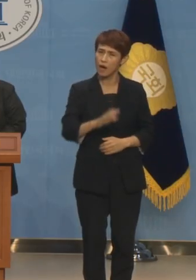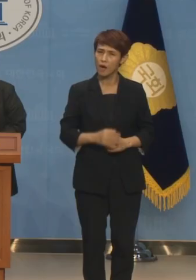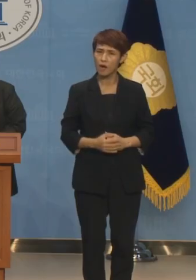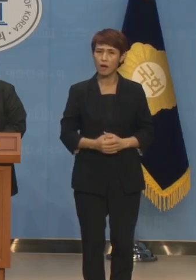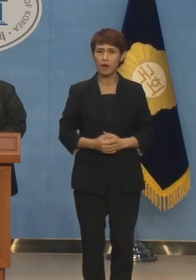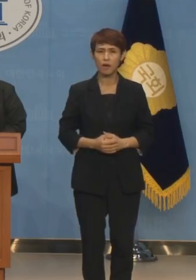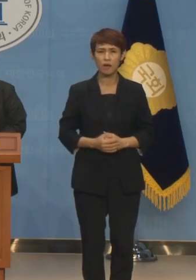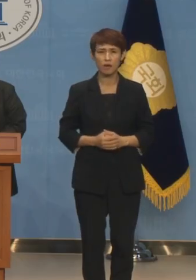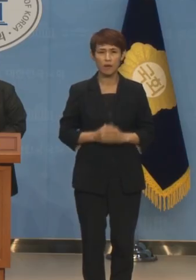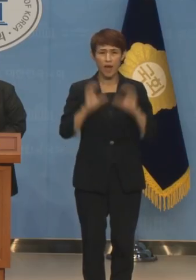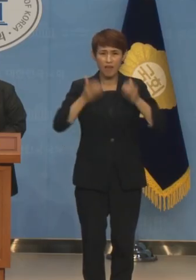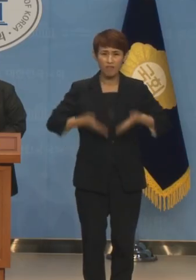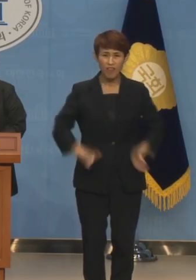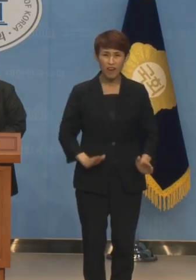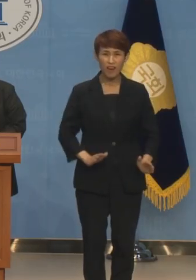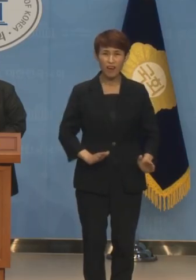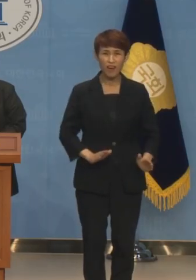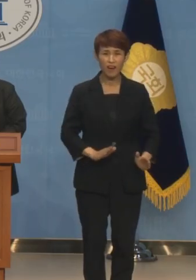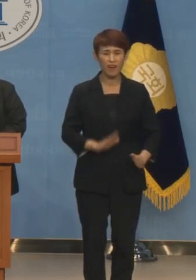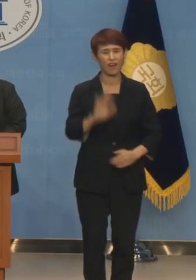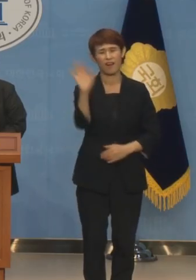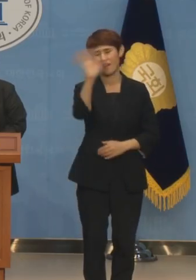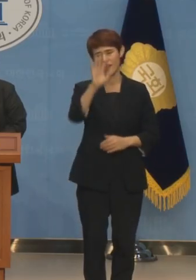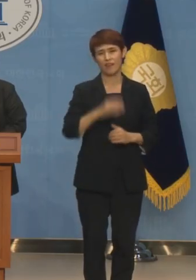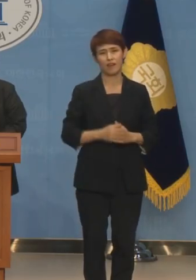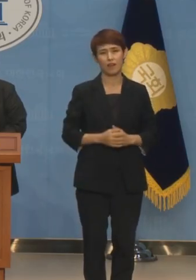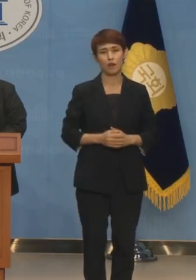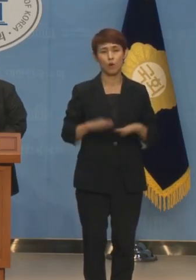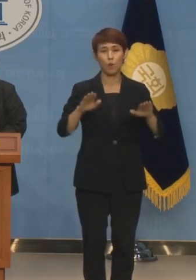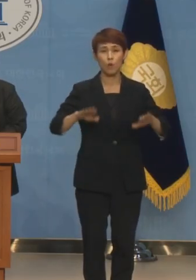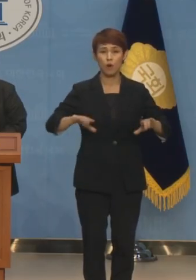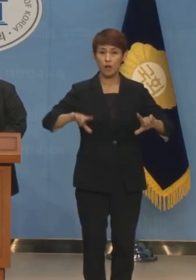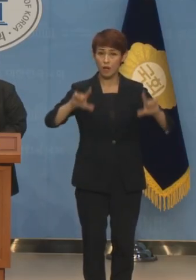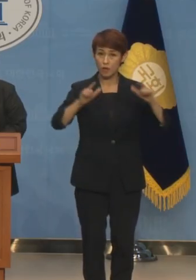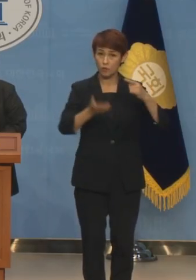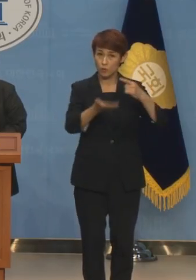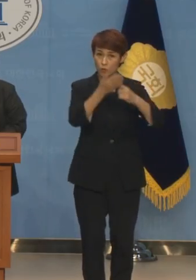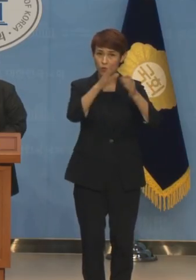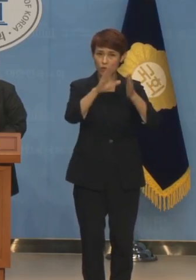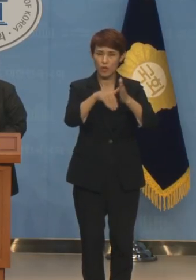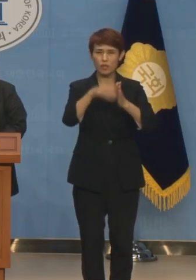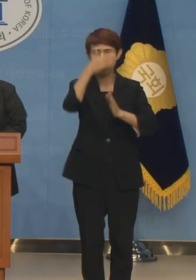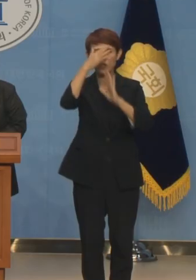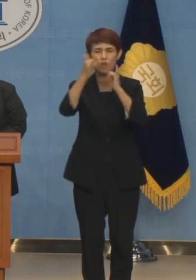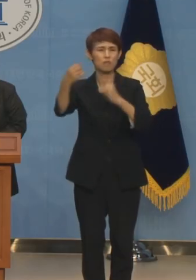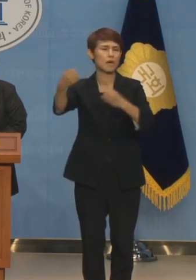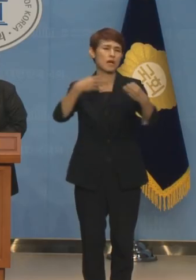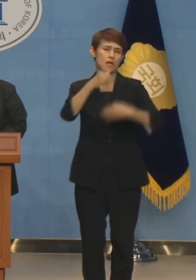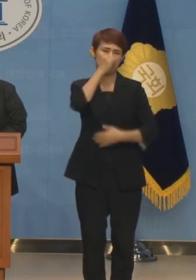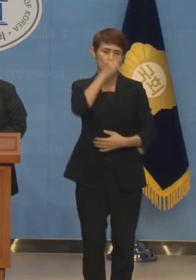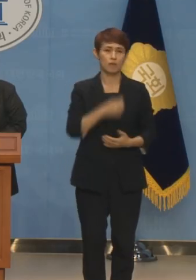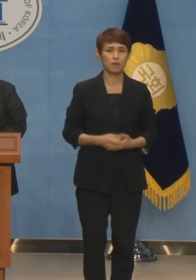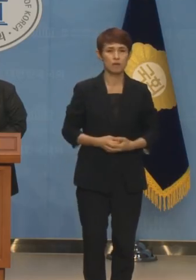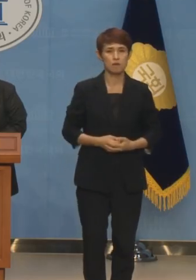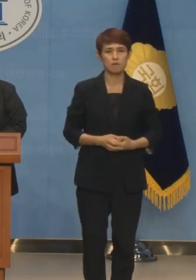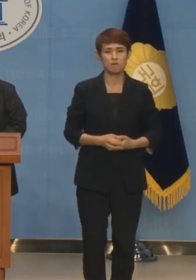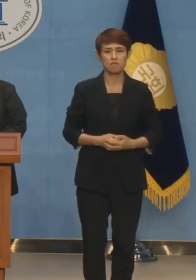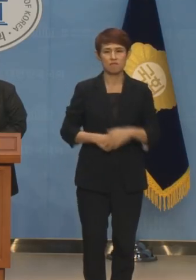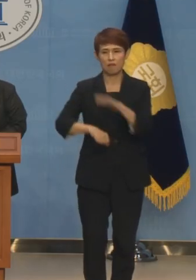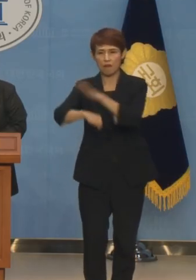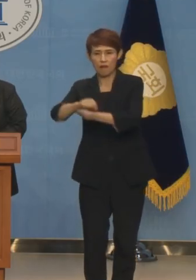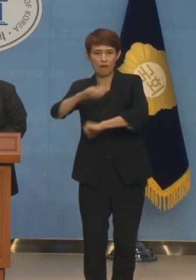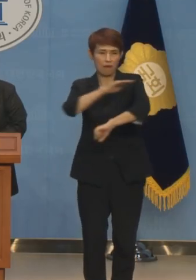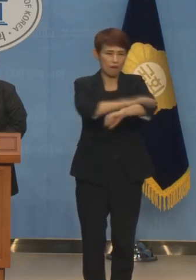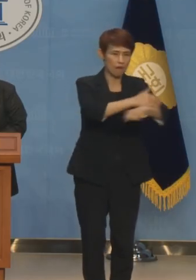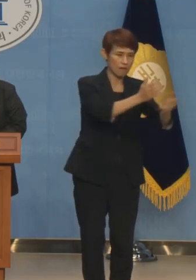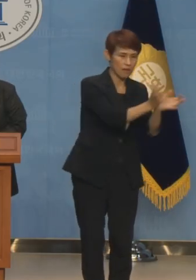그런다고 애 안 낳습니다. 올해 초 청년들의 외침입니다. 거대 양당의